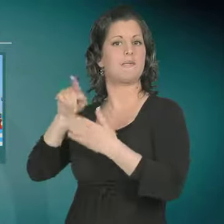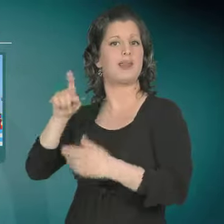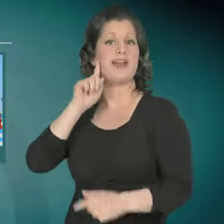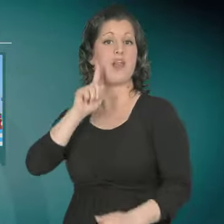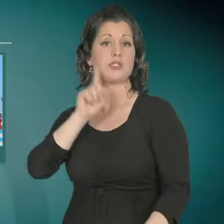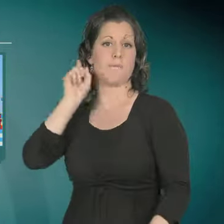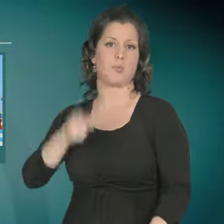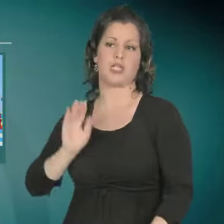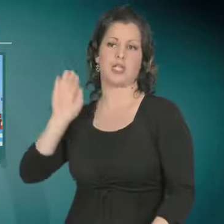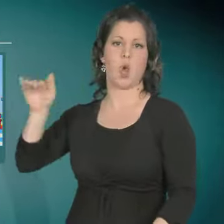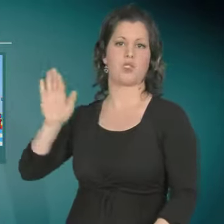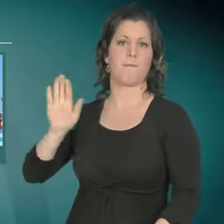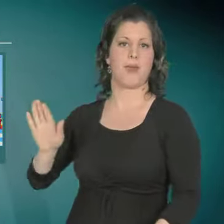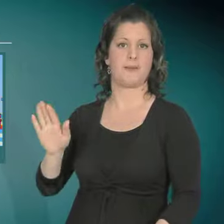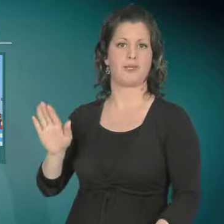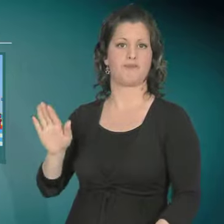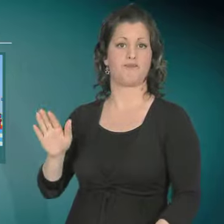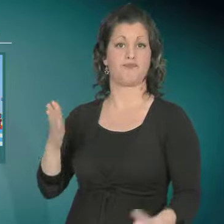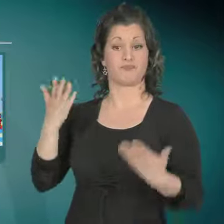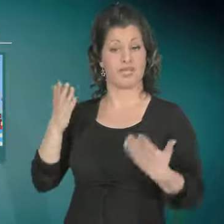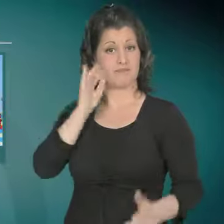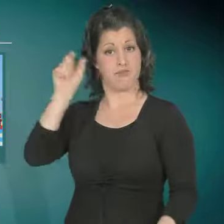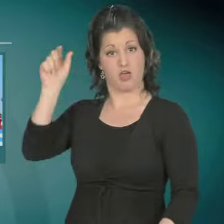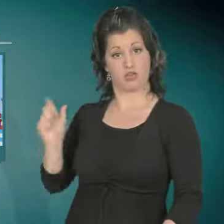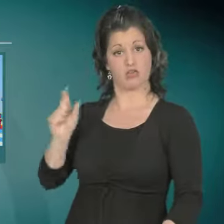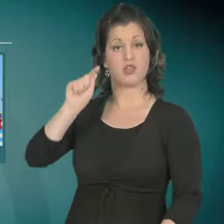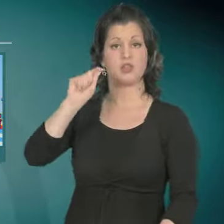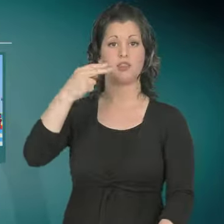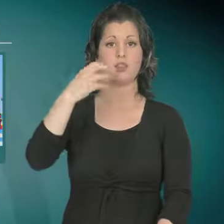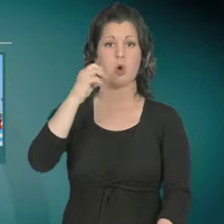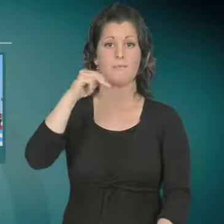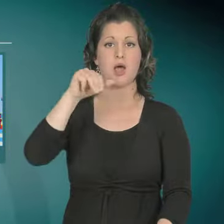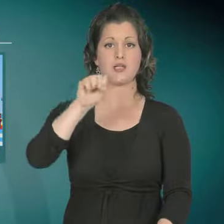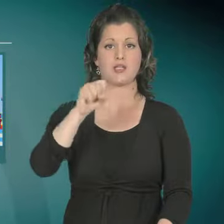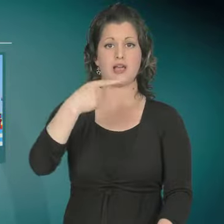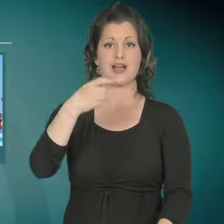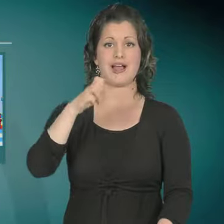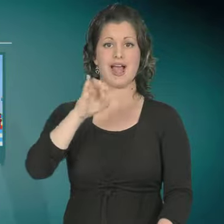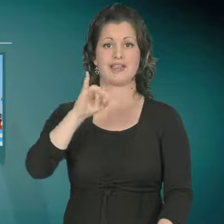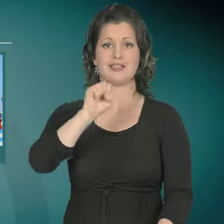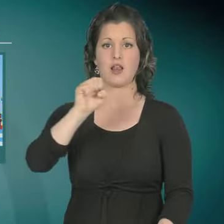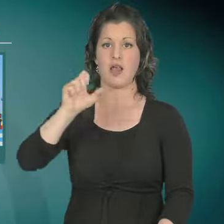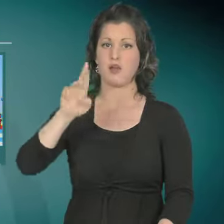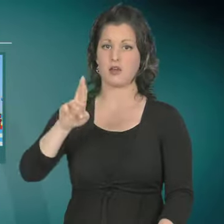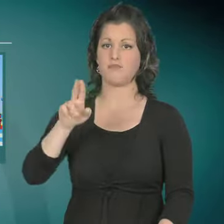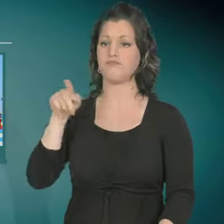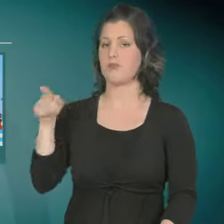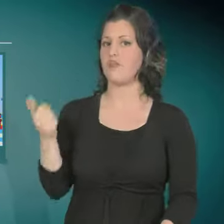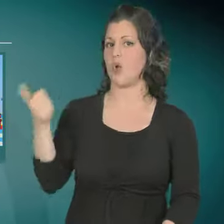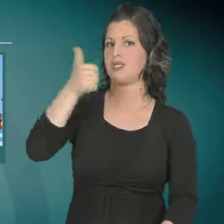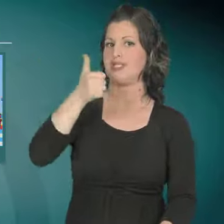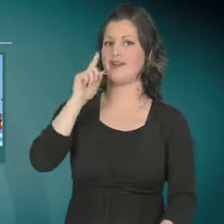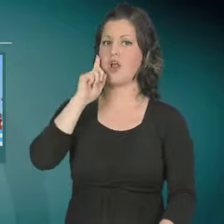Schild steht geschrieben, dass Gehörlose draußen bleiben müssen. Nun hat Thomas Geisler, Vorsitzender des